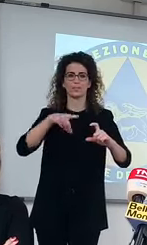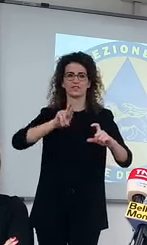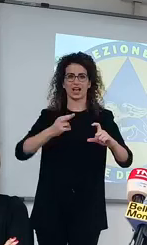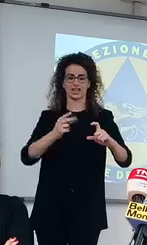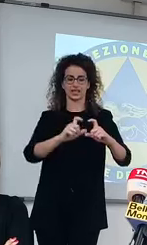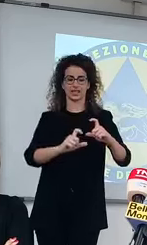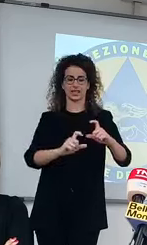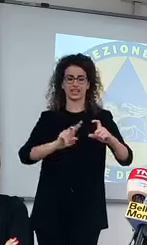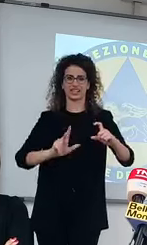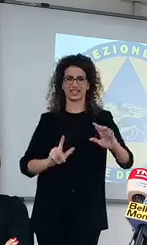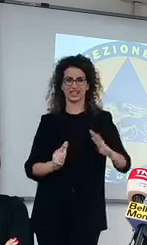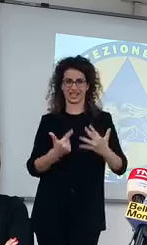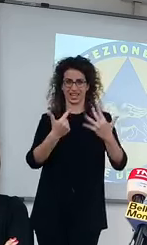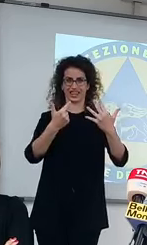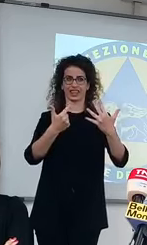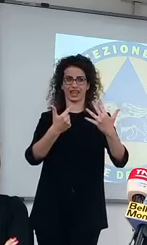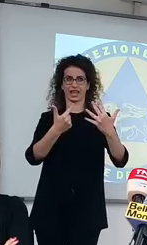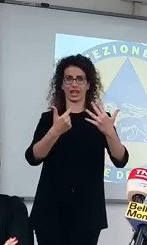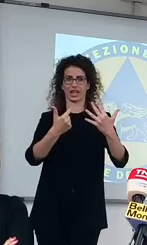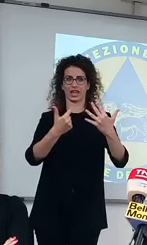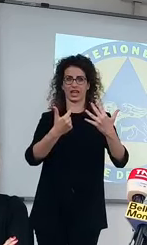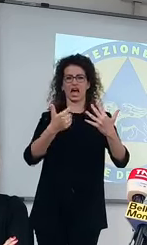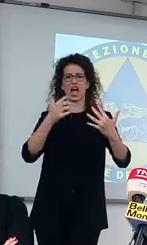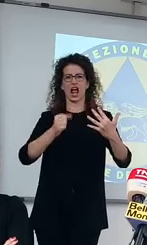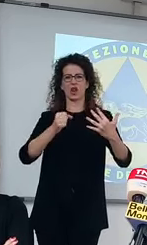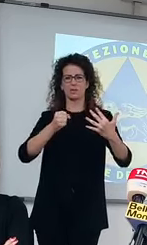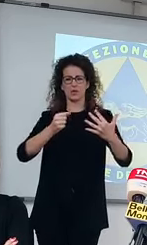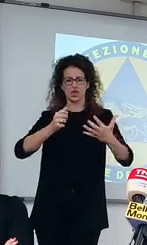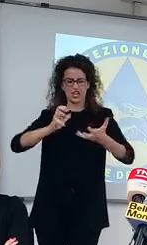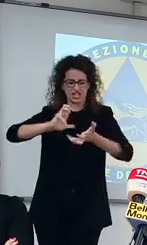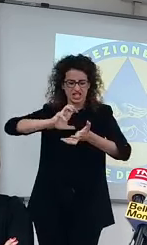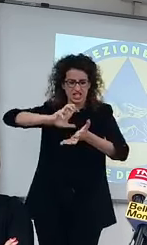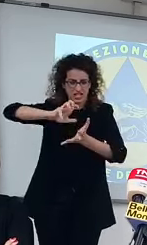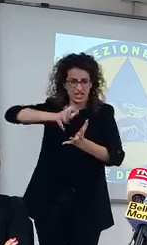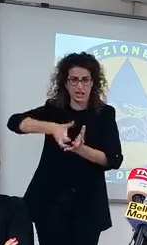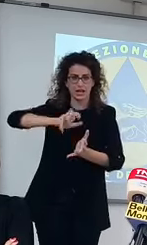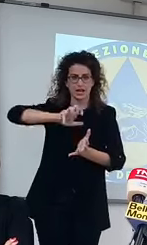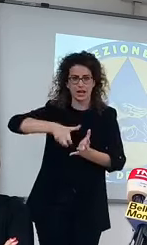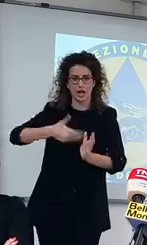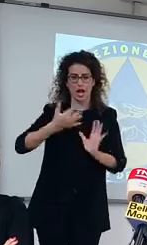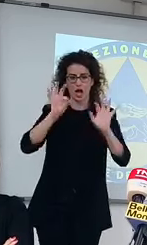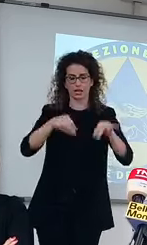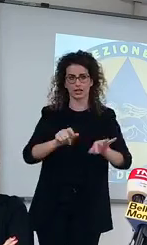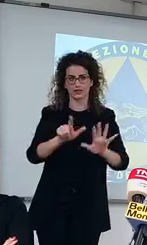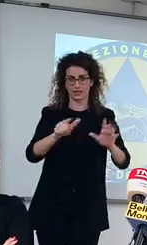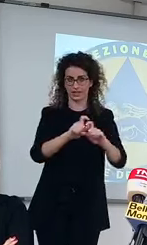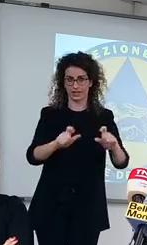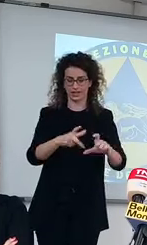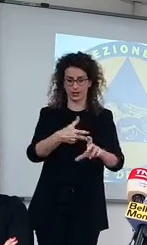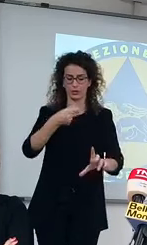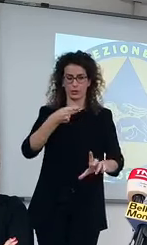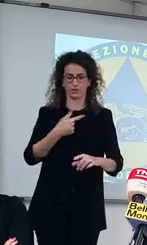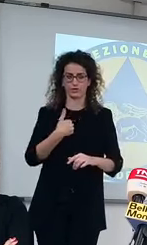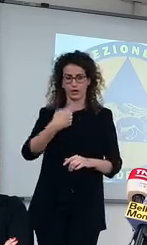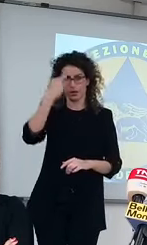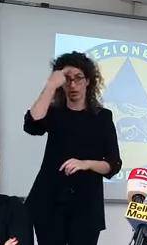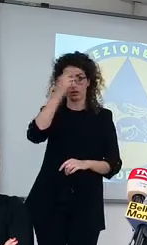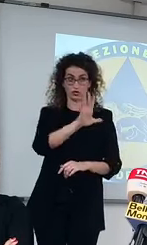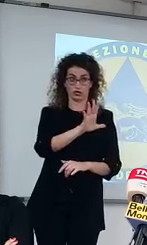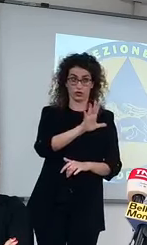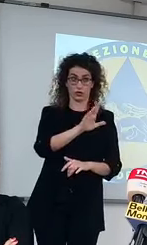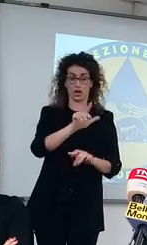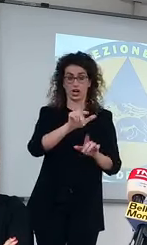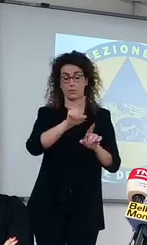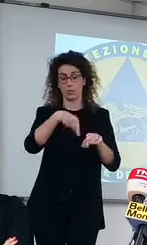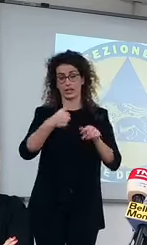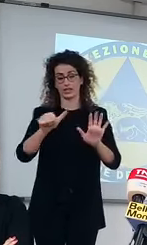sullo spremere il limone fino alla fine di quella boccetta per portare fuori una dose in più. Vi ricordo che siamo passati da 5 a 6, da 6 a